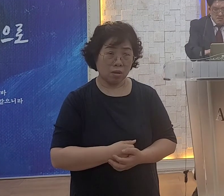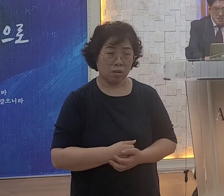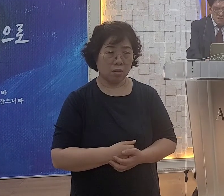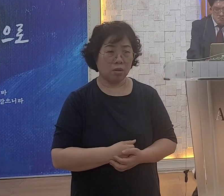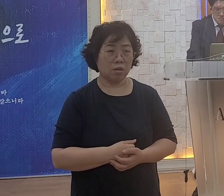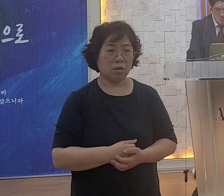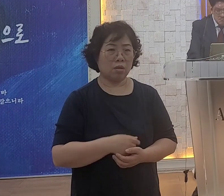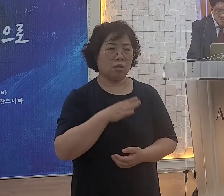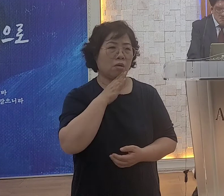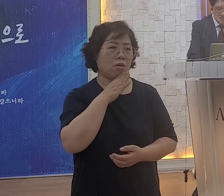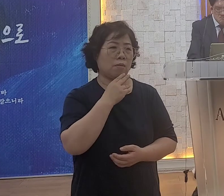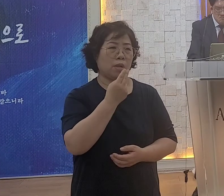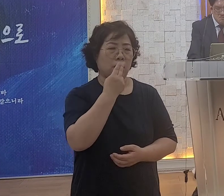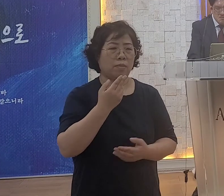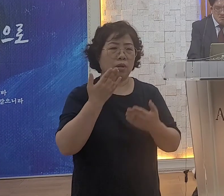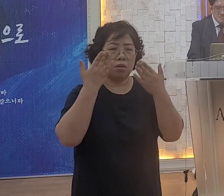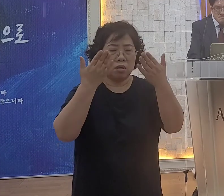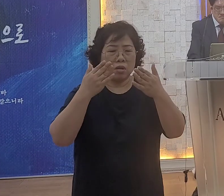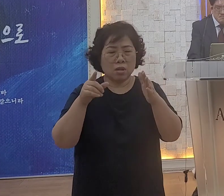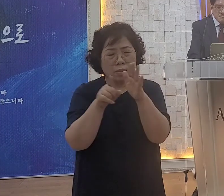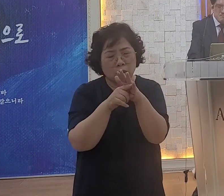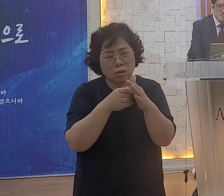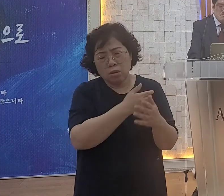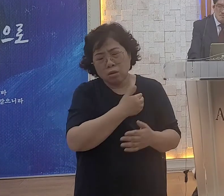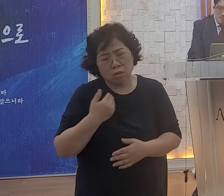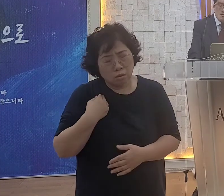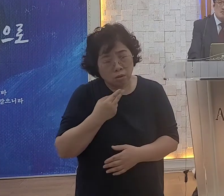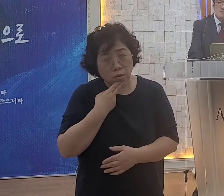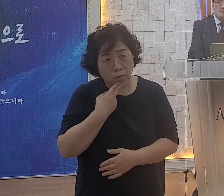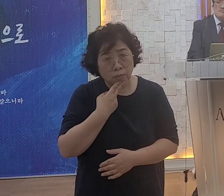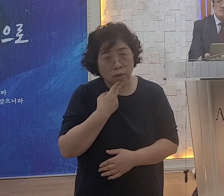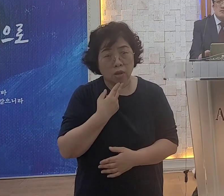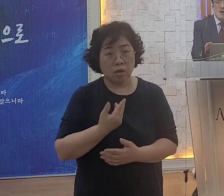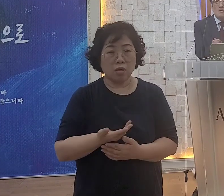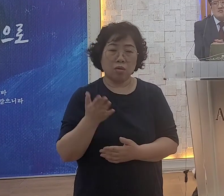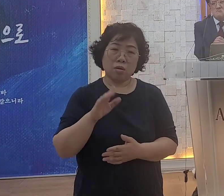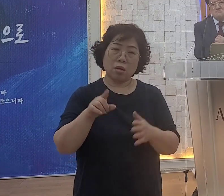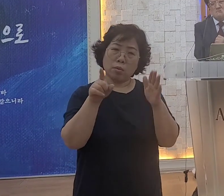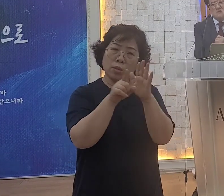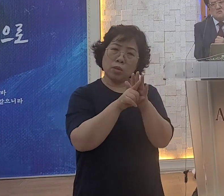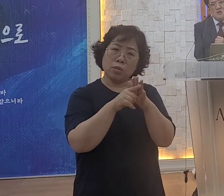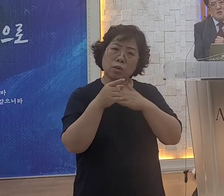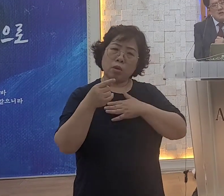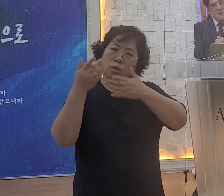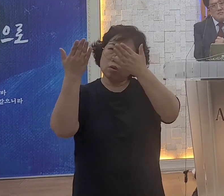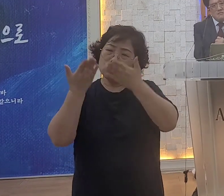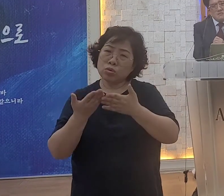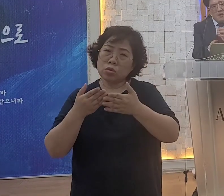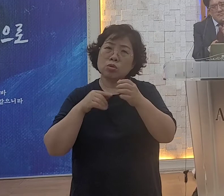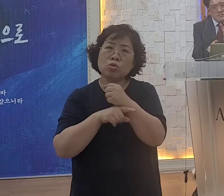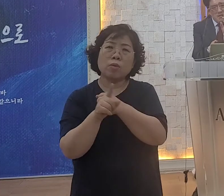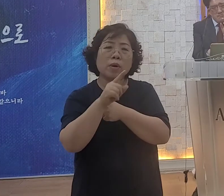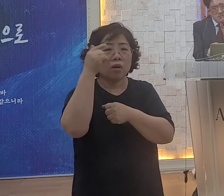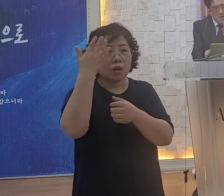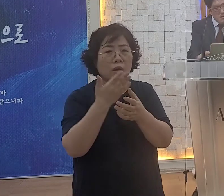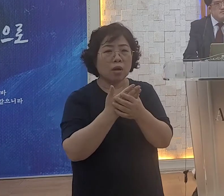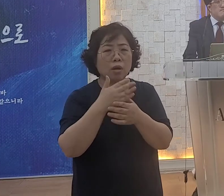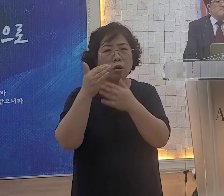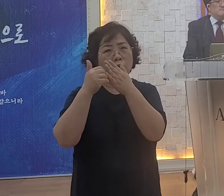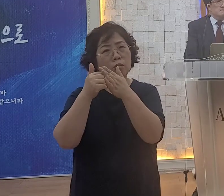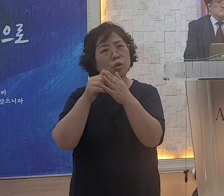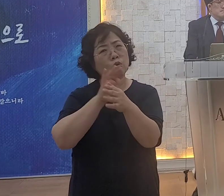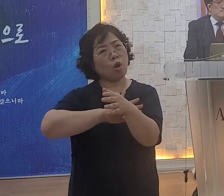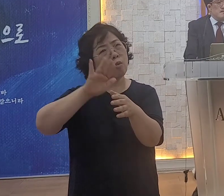정말 난 그렇게 목숨 걸고 믿을 자신도 없는데 어떻게 그런 믿음이 나에게 주어졌나? 하나님이 사람을 잘못 선택한